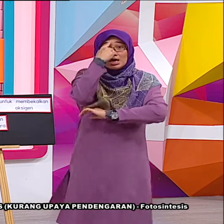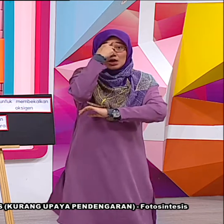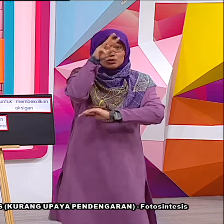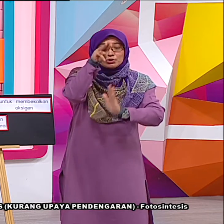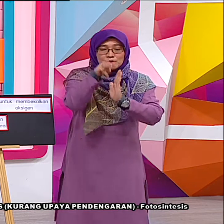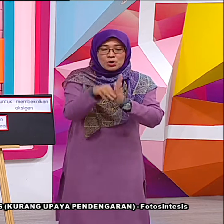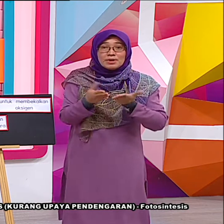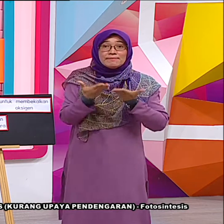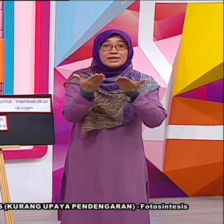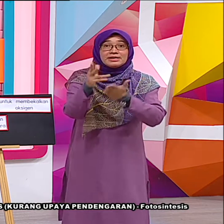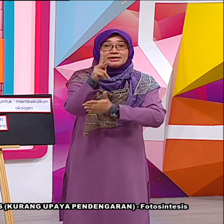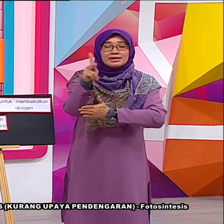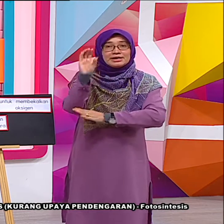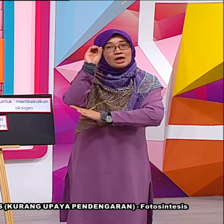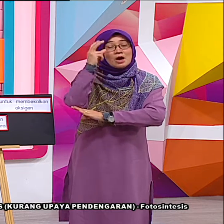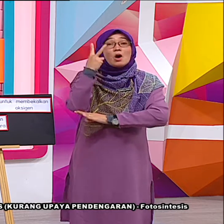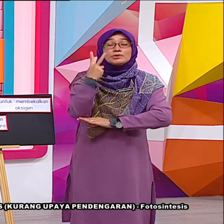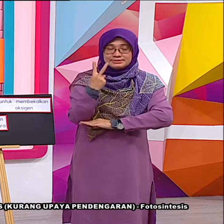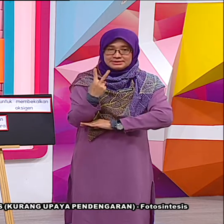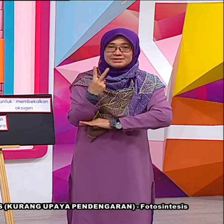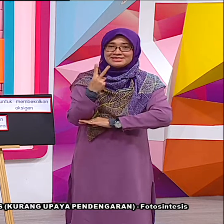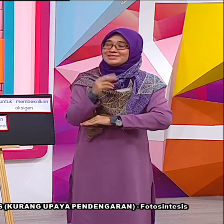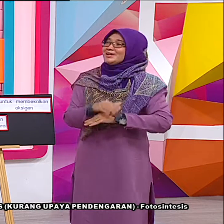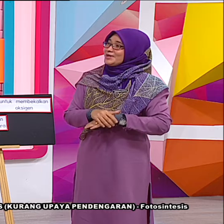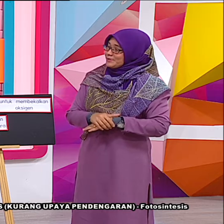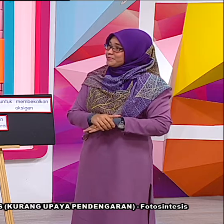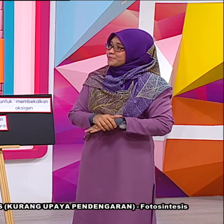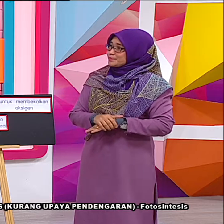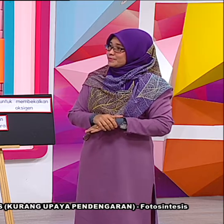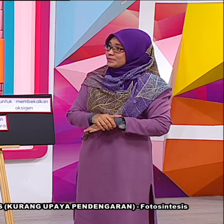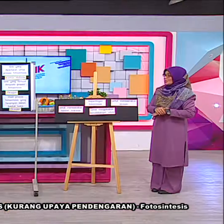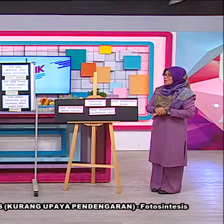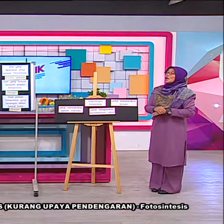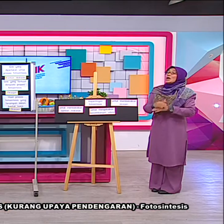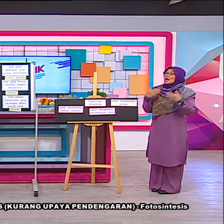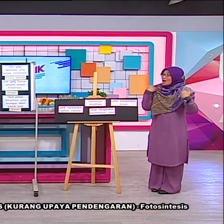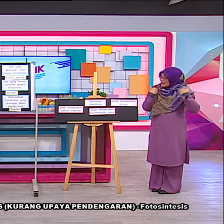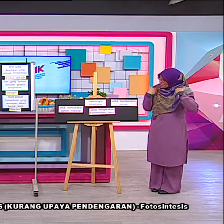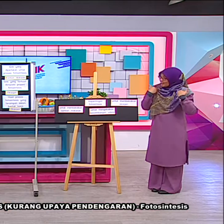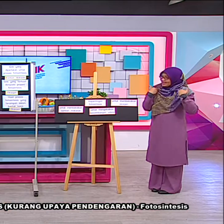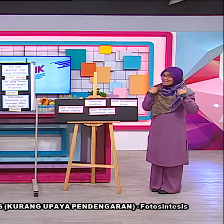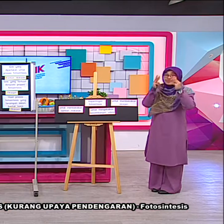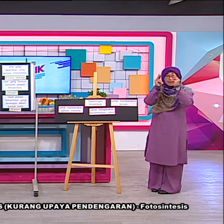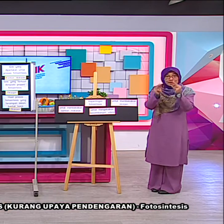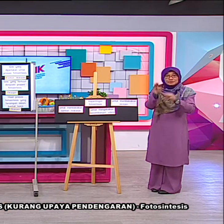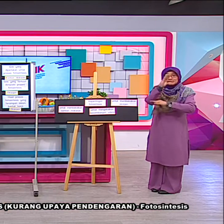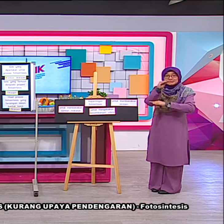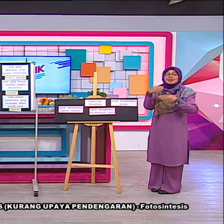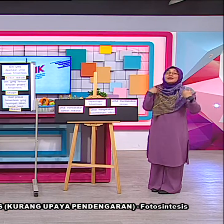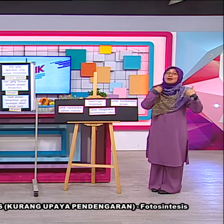untuk membekalkan officejet kepada manisnya dan juga halwan oke manusia dan